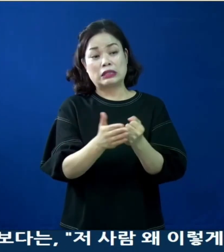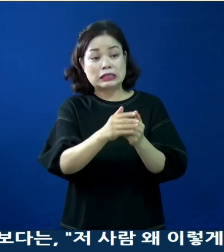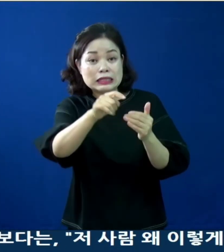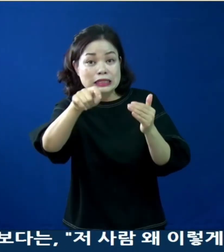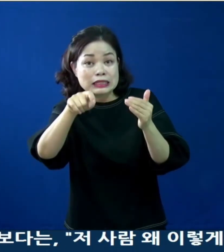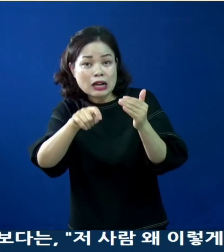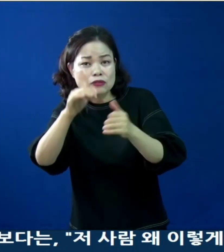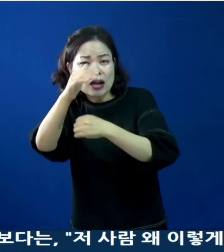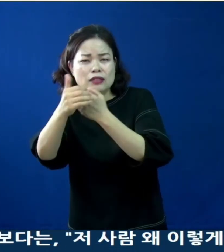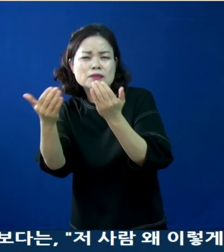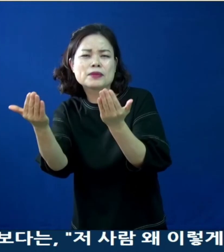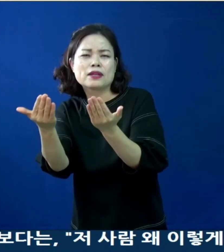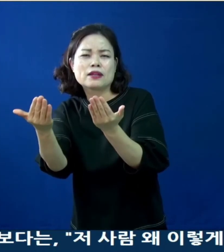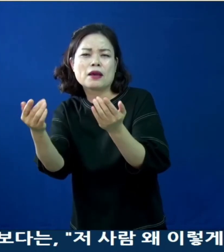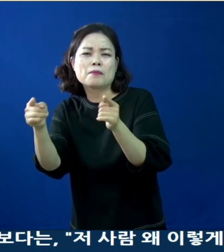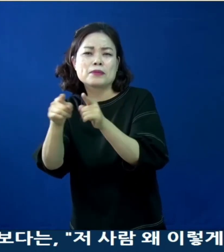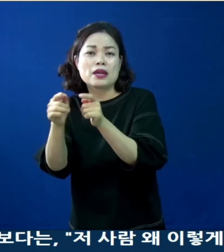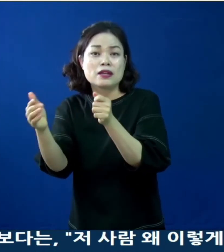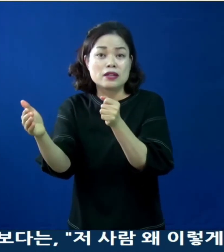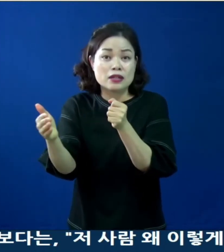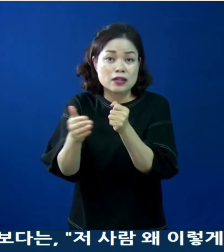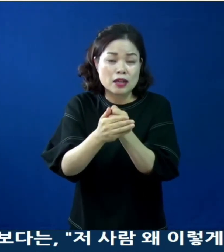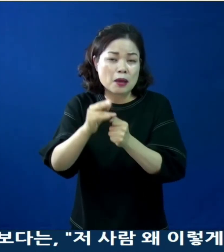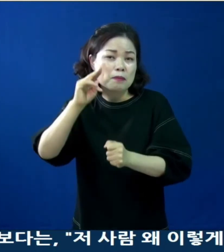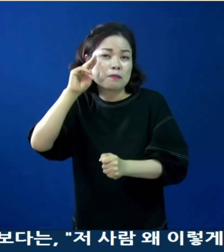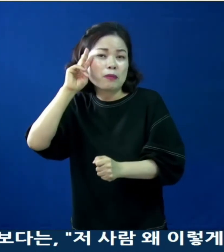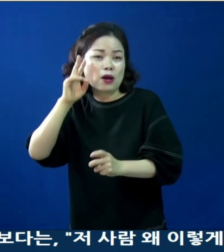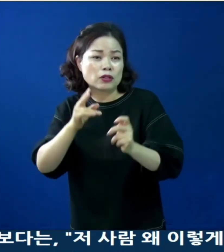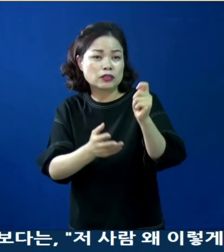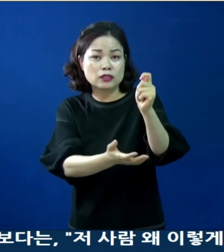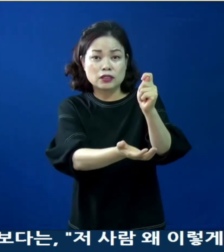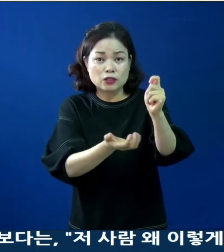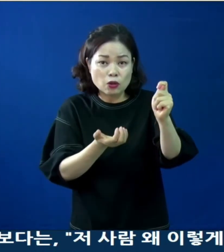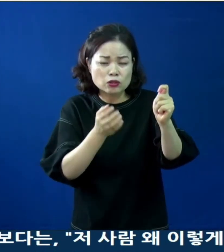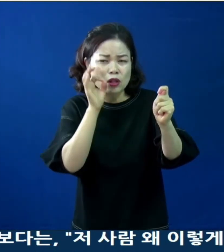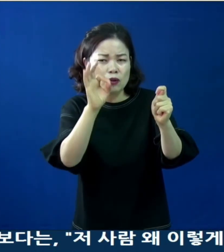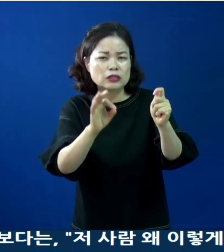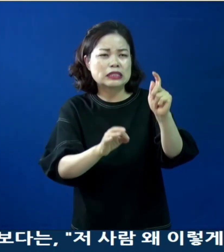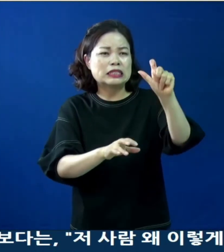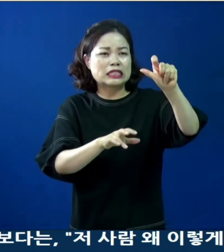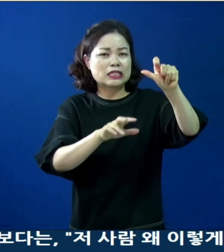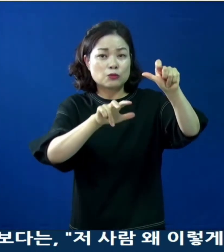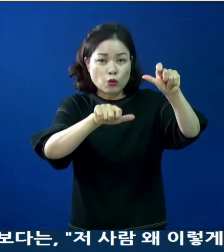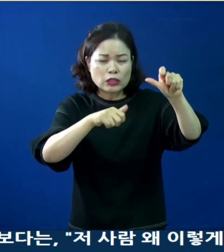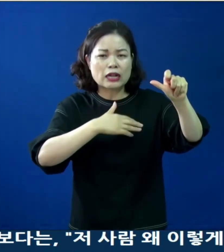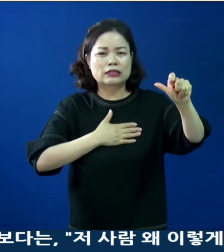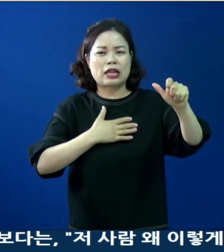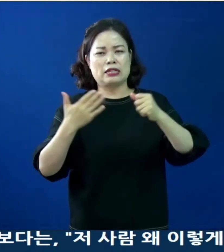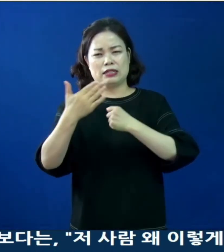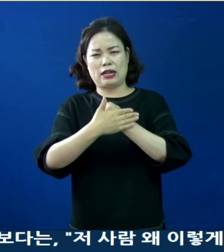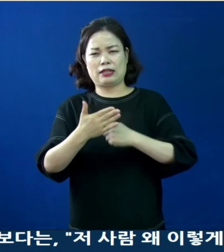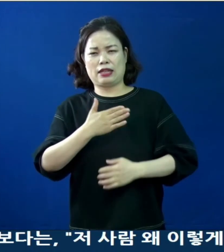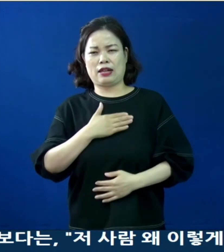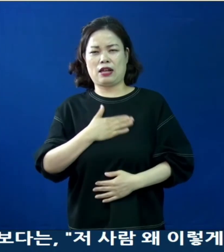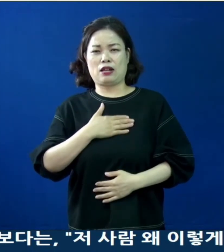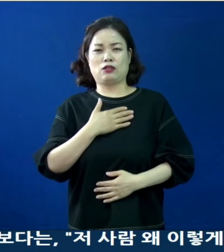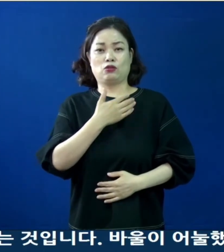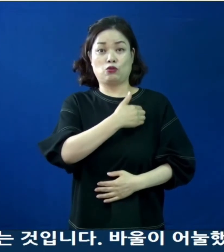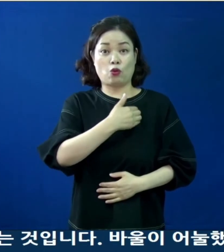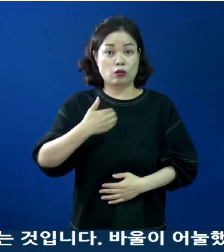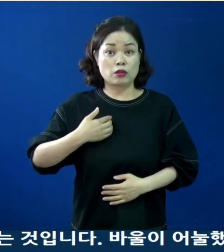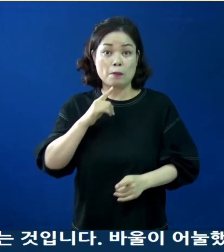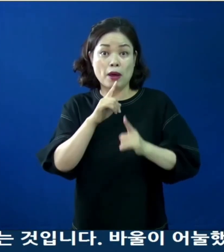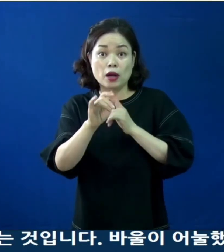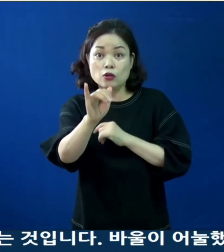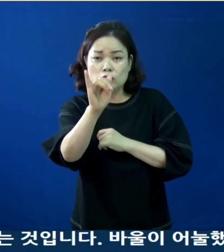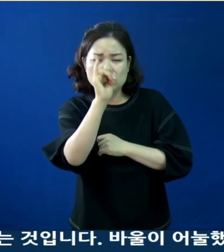가운데 하나님이 역사하셨기 때문에 바울이 고린도 전서 저 15장 뒤에 가면 내 은혜가 내게 족하니라 뭐 이런 고백들을 할 수 있는